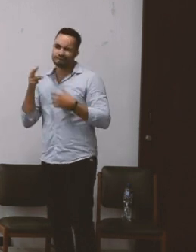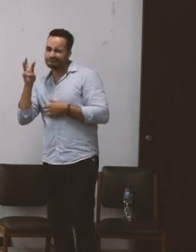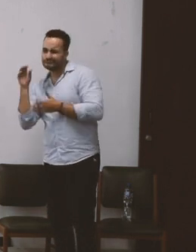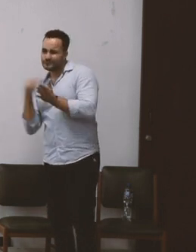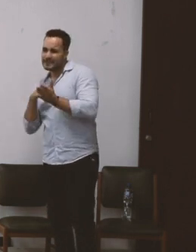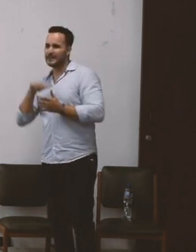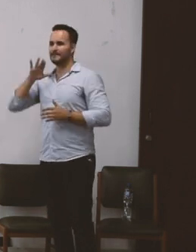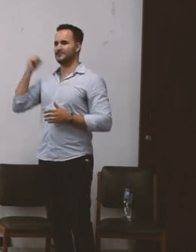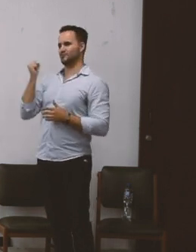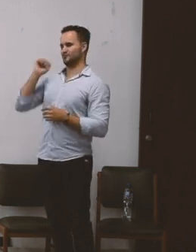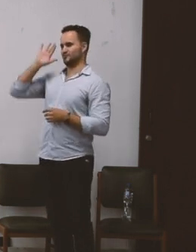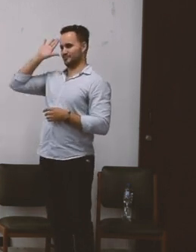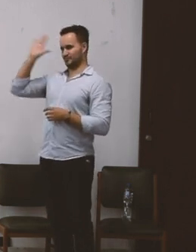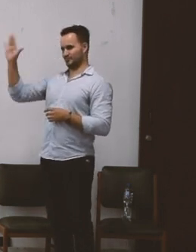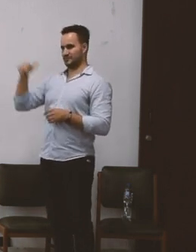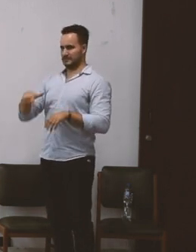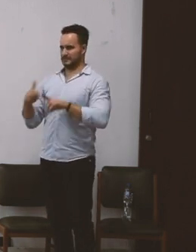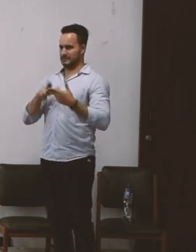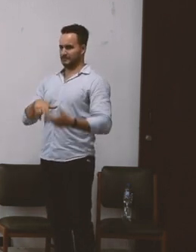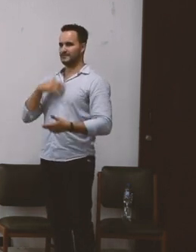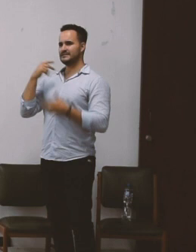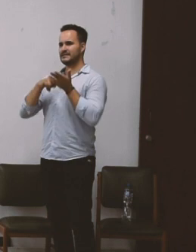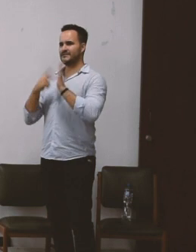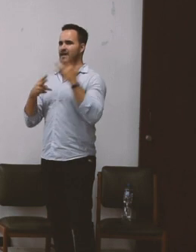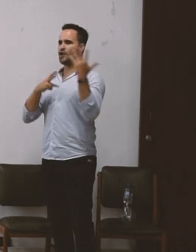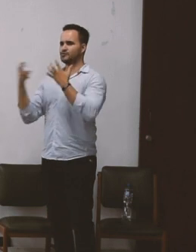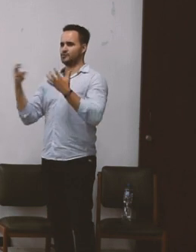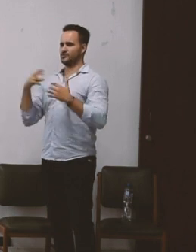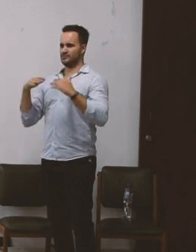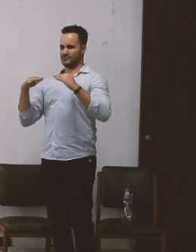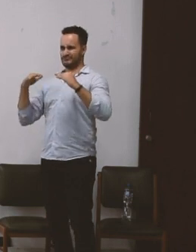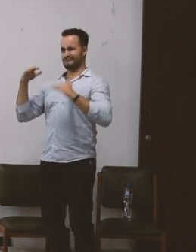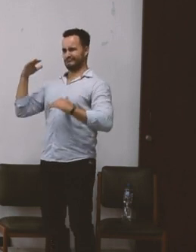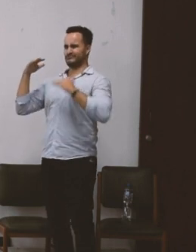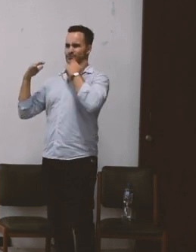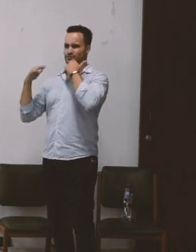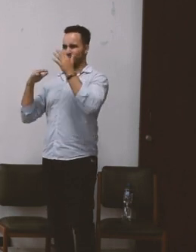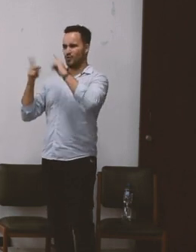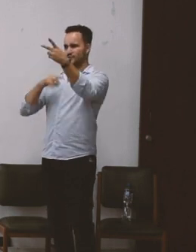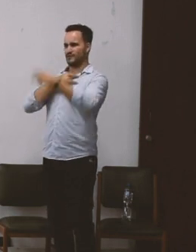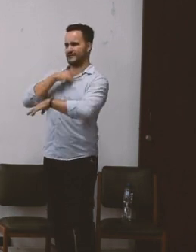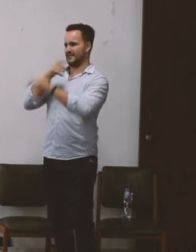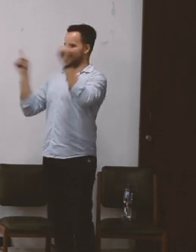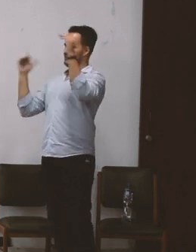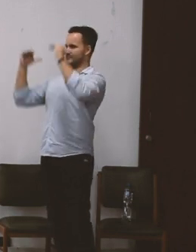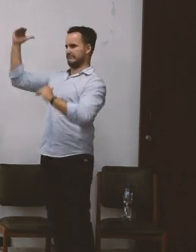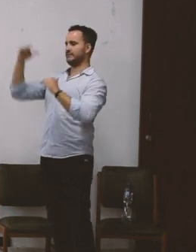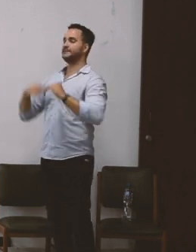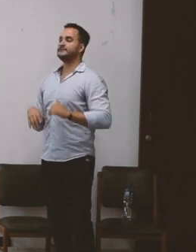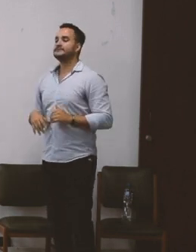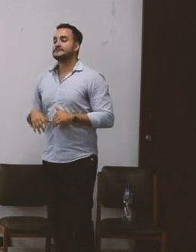1.818.000 pesos, ¿no? Casi 800.000 pesos menos que la beca CONACYT.